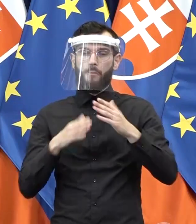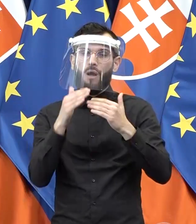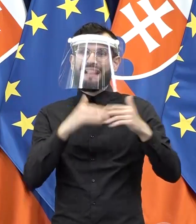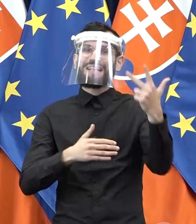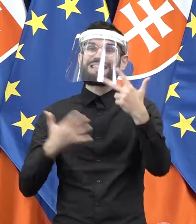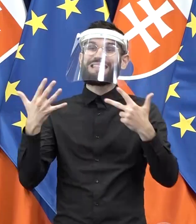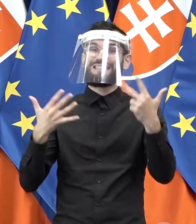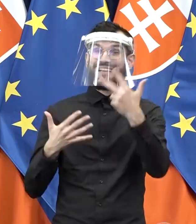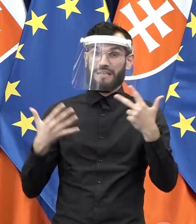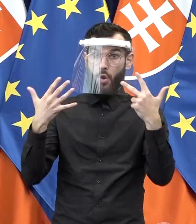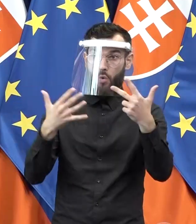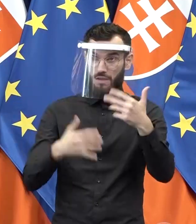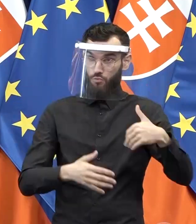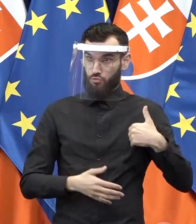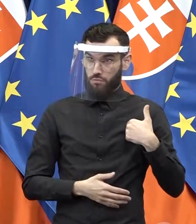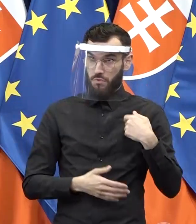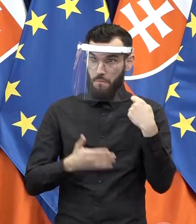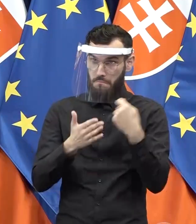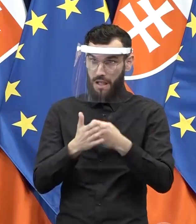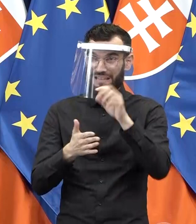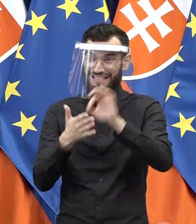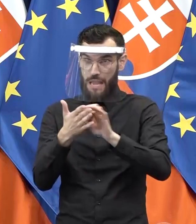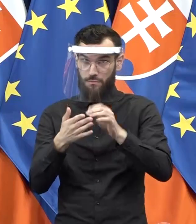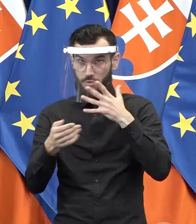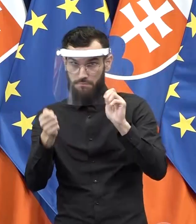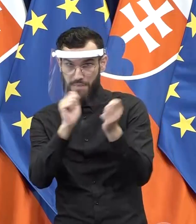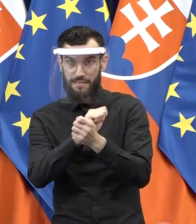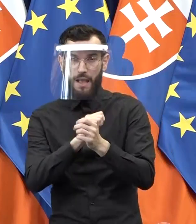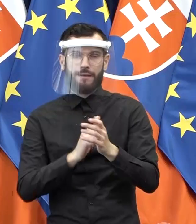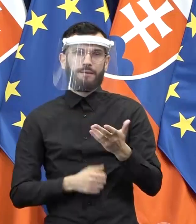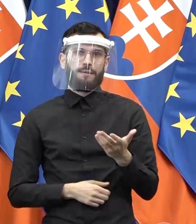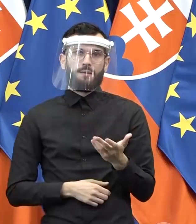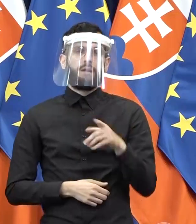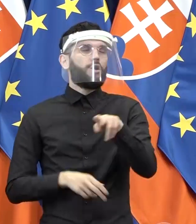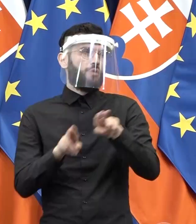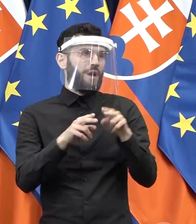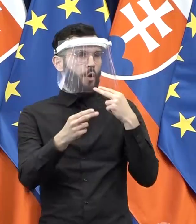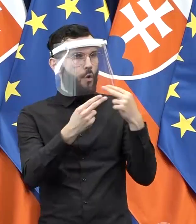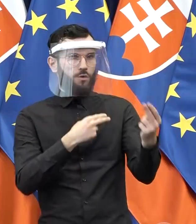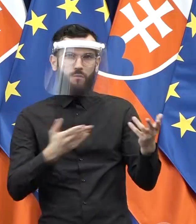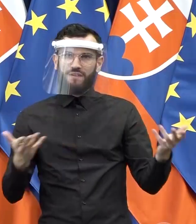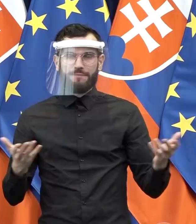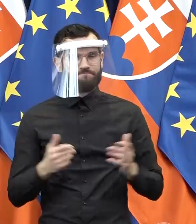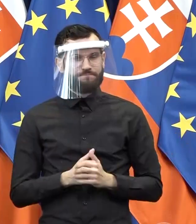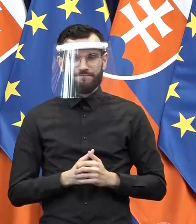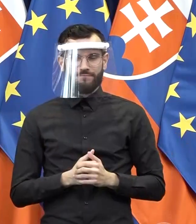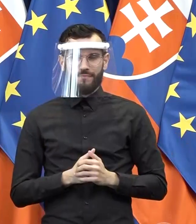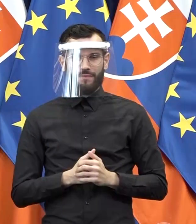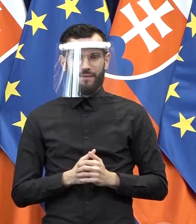stupňov. Dohodli ste sa na zmenách testovaní? Pani Folentová, tak ako som tu odpovedal pred chvíľkou. My sme